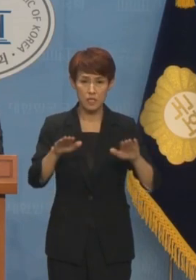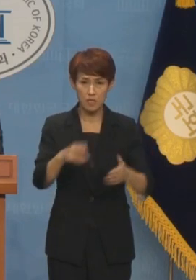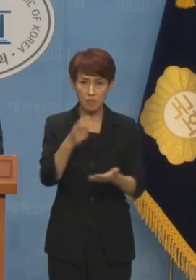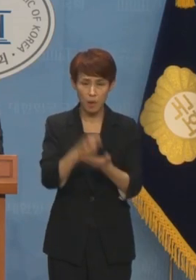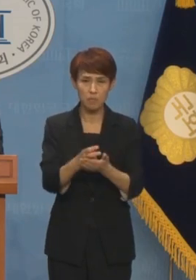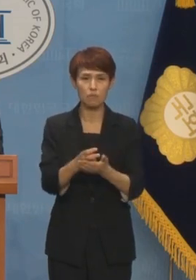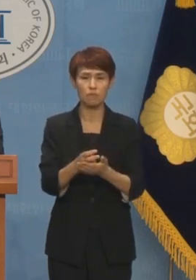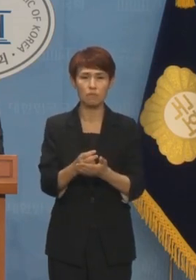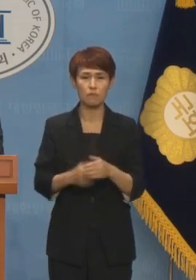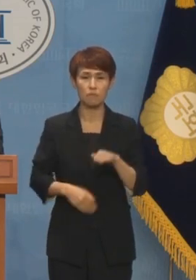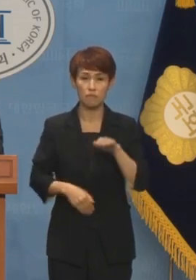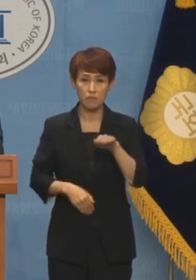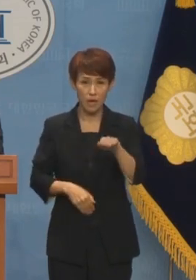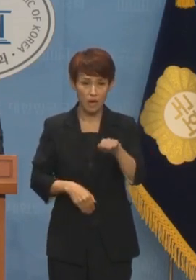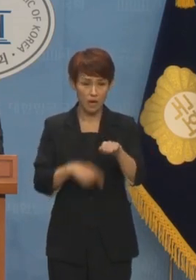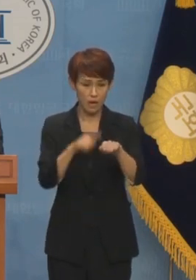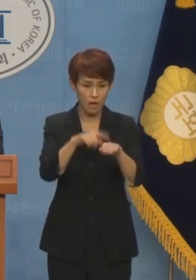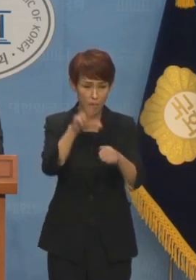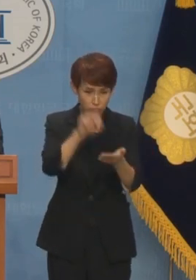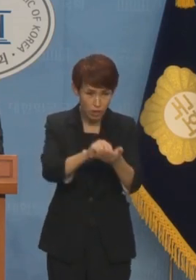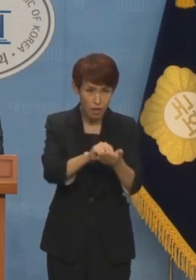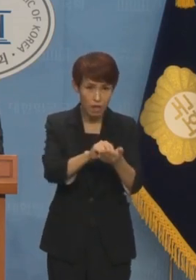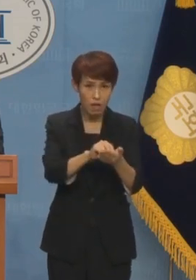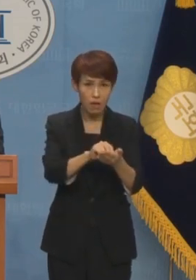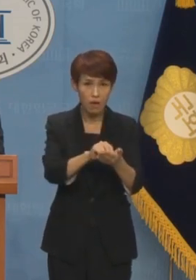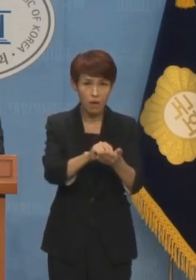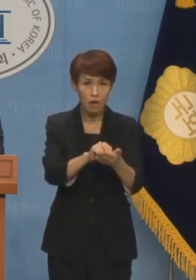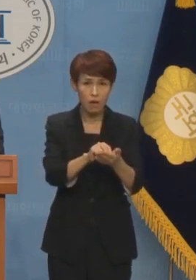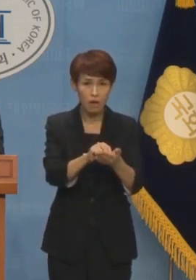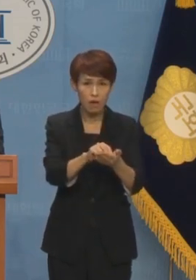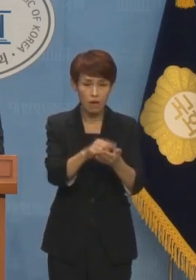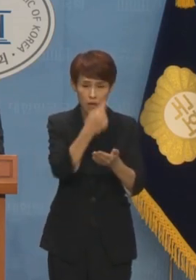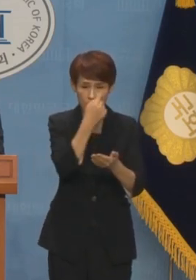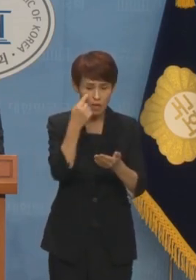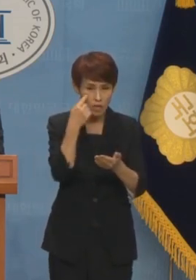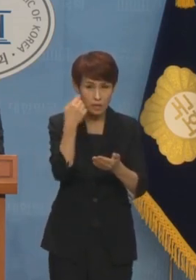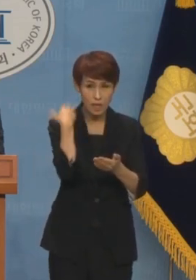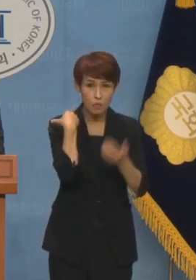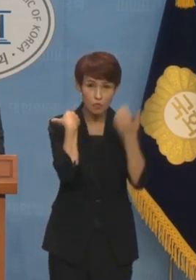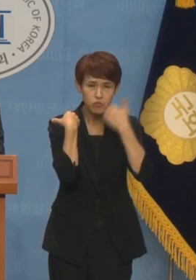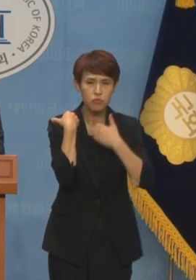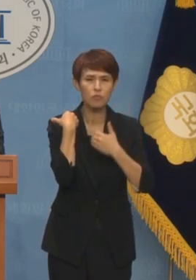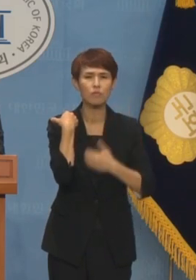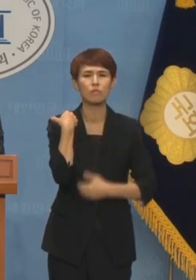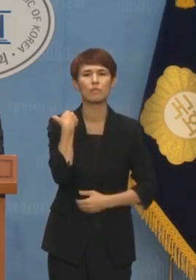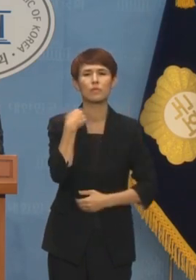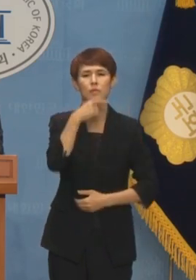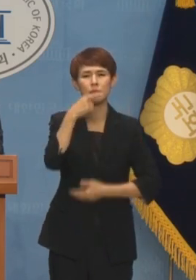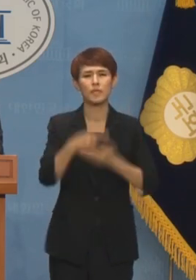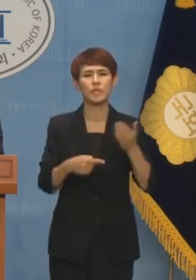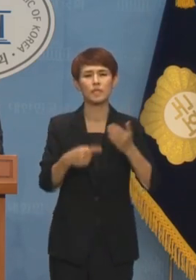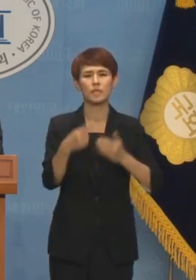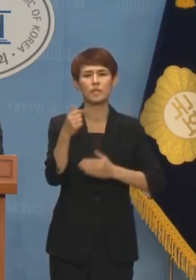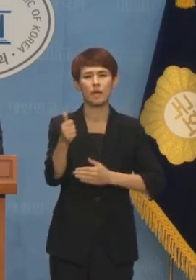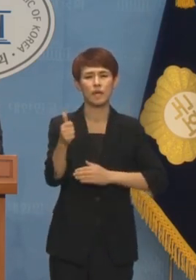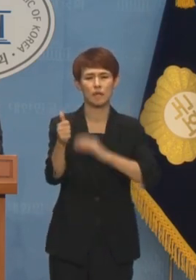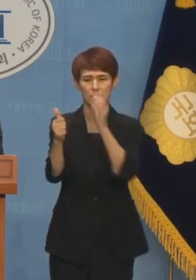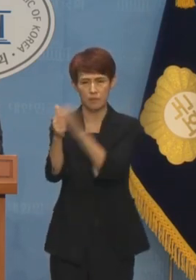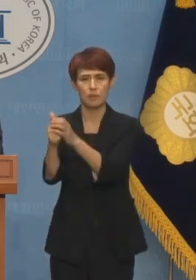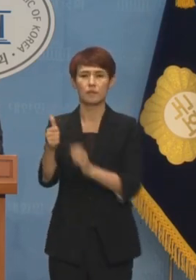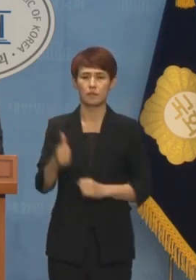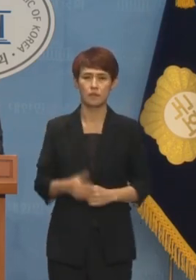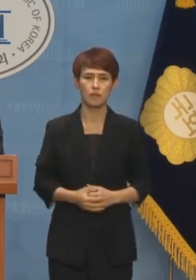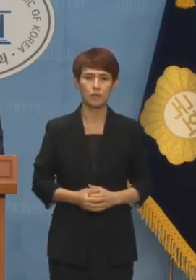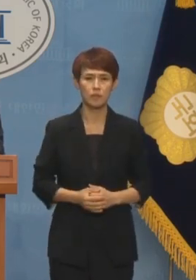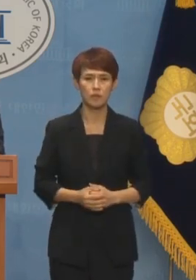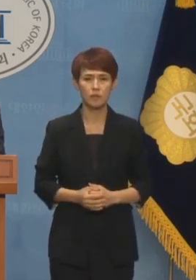제조물 책임법은 결함 원인에 대한 실질적인 입증 책임을 온전히 소비자에게 돌리고 있기